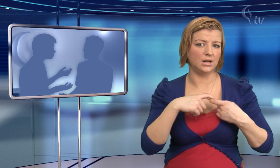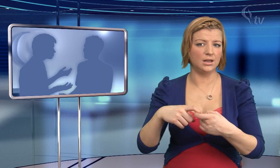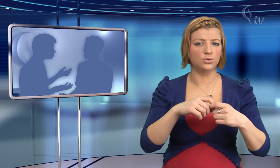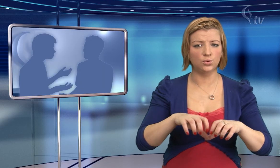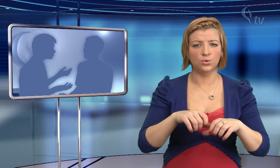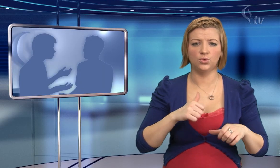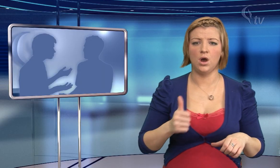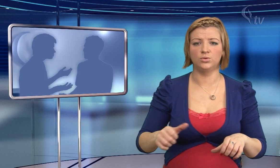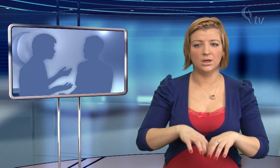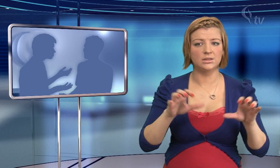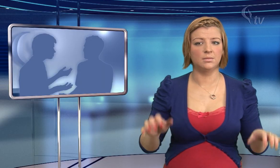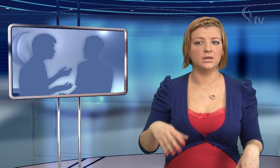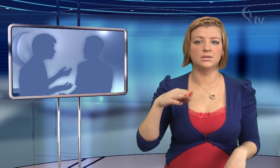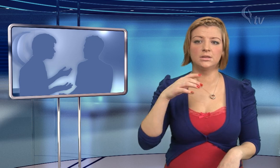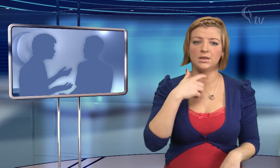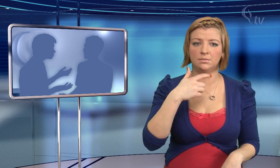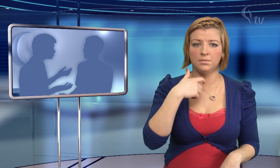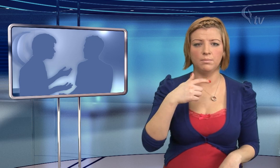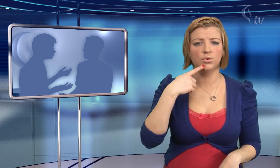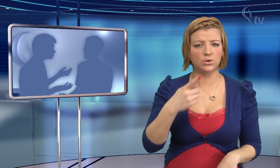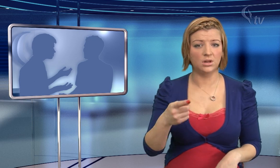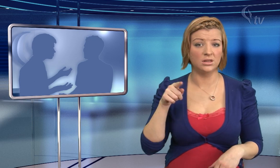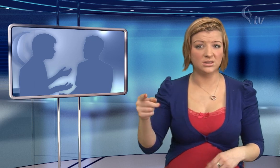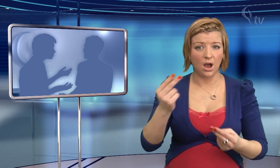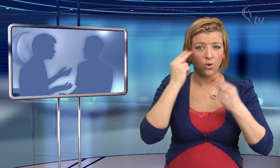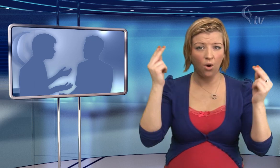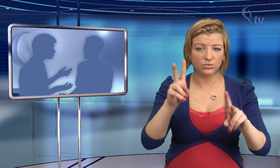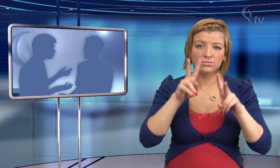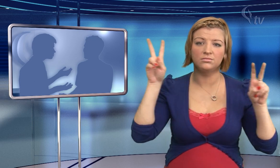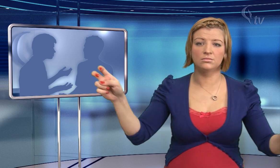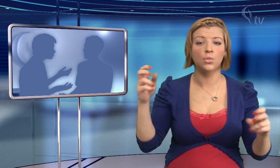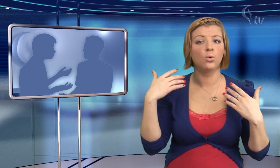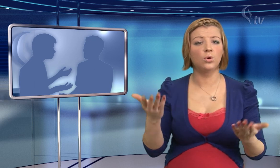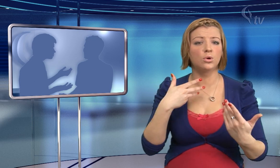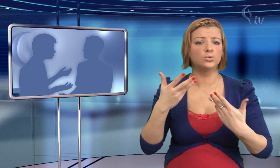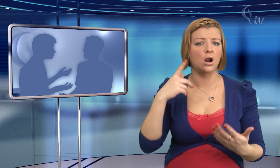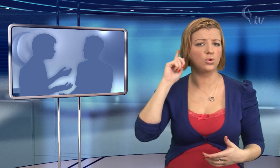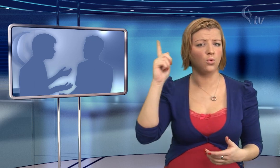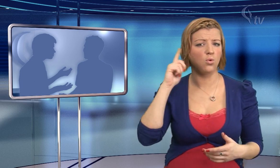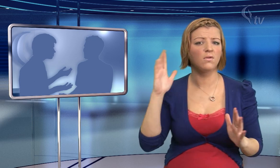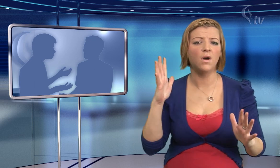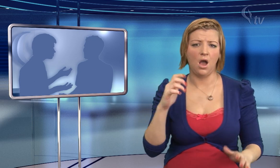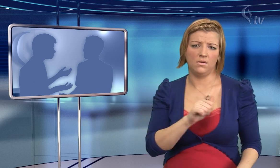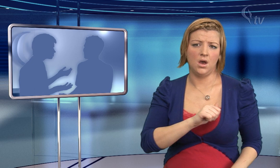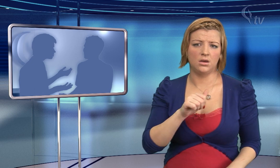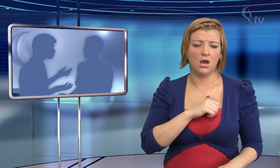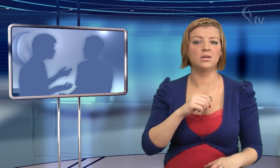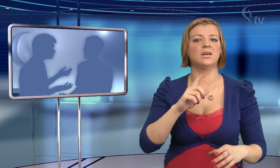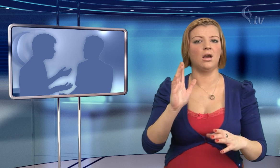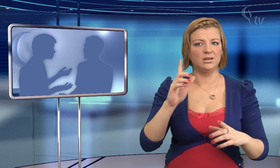Eesti Kurtide Liidu juhatuse esimehe Tiit Papi sõnul on koolitus, kuidas suhelda kuuljaga. Jätkusuutlik